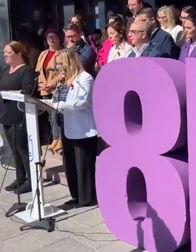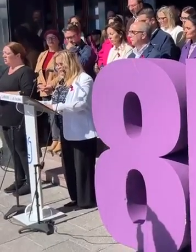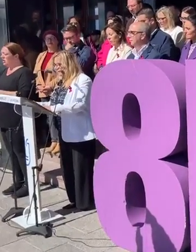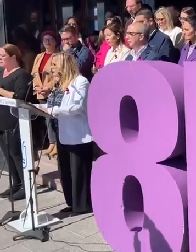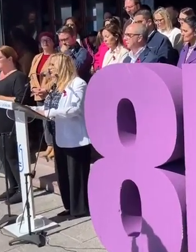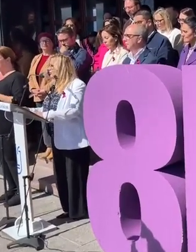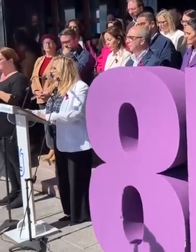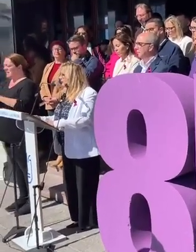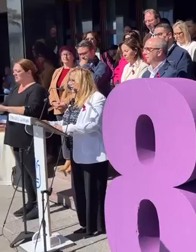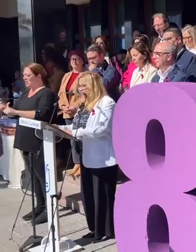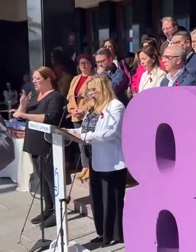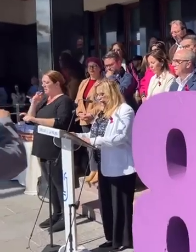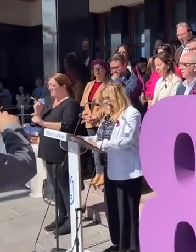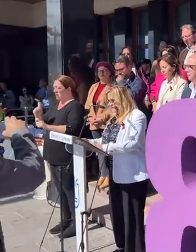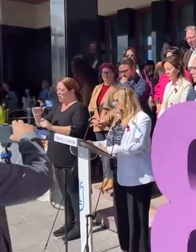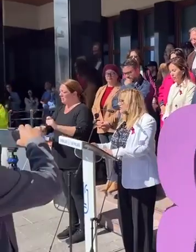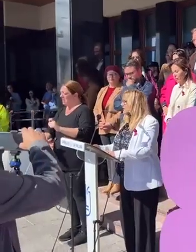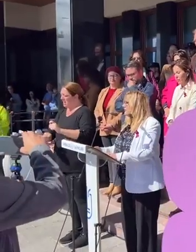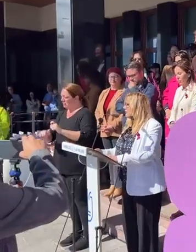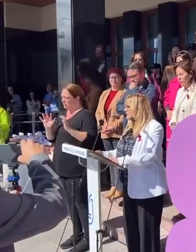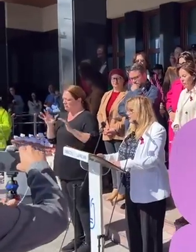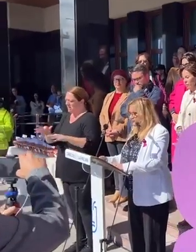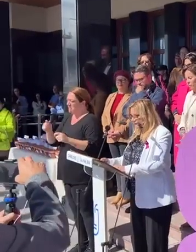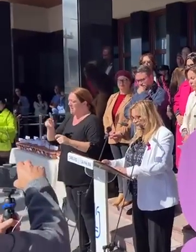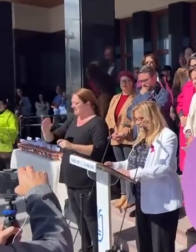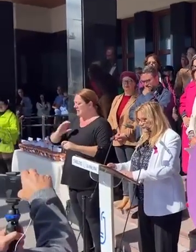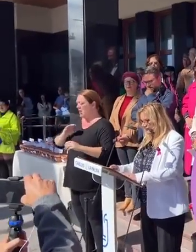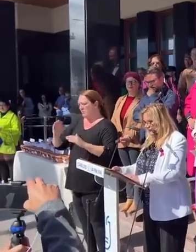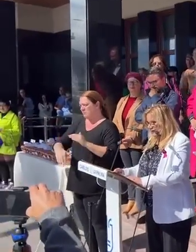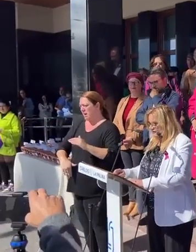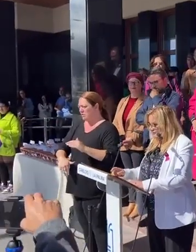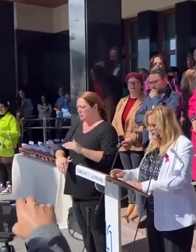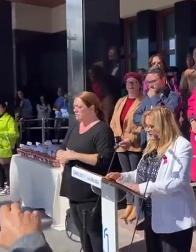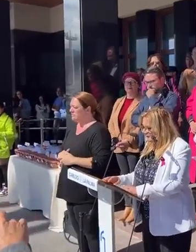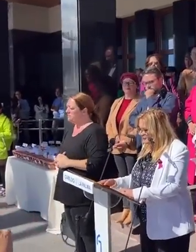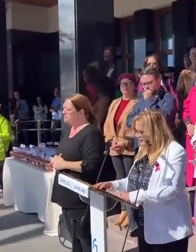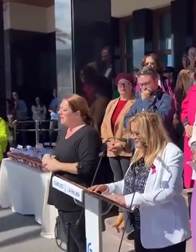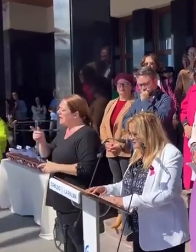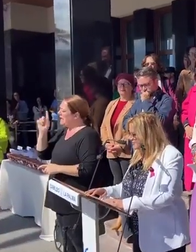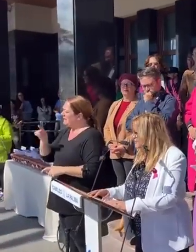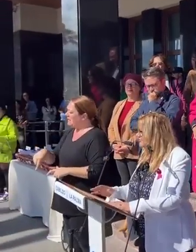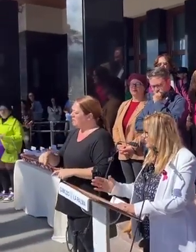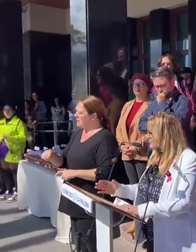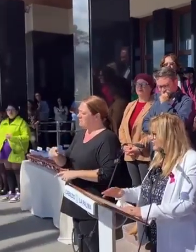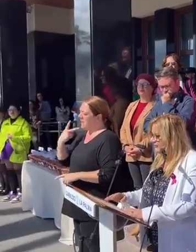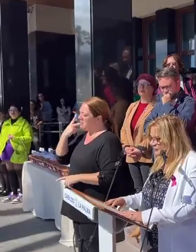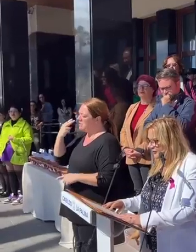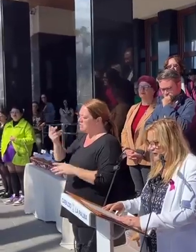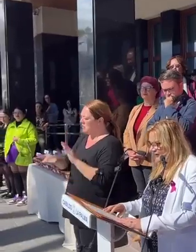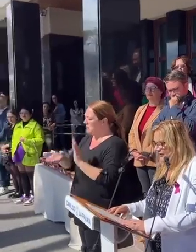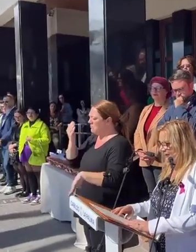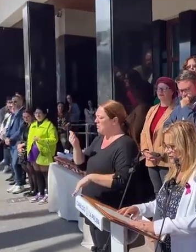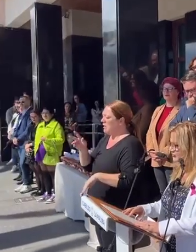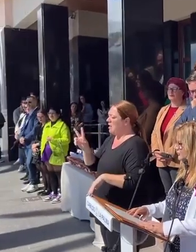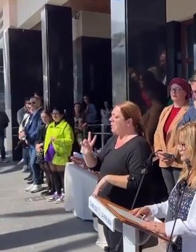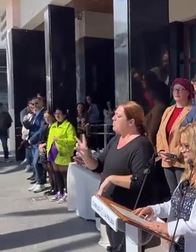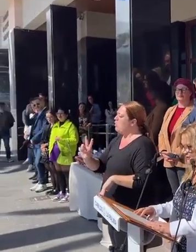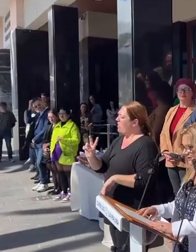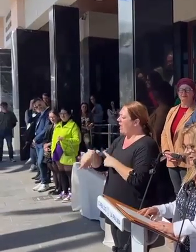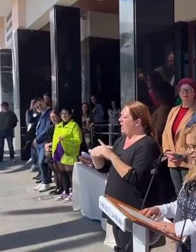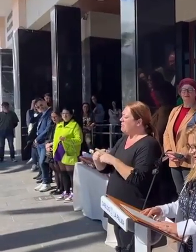en los sectores menos elevados y persiguen los salarios más bajos. También el incremento de las pensiones, sobre todo las de viudedad y